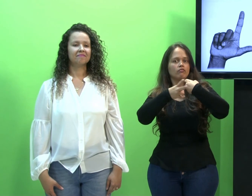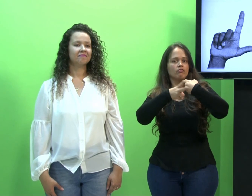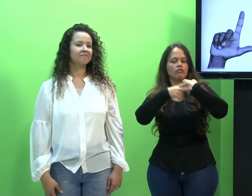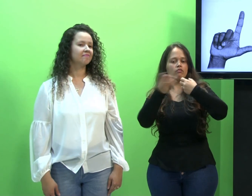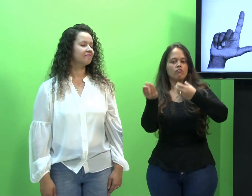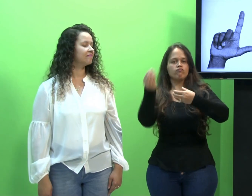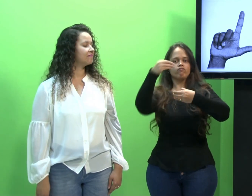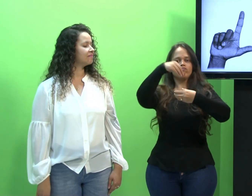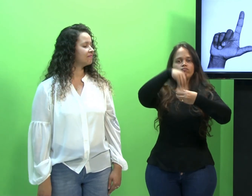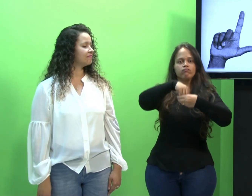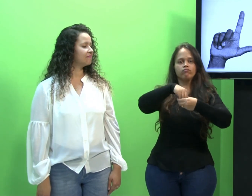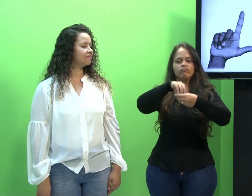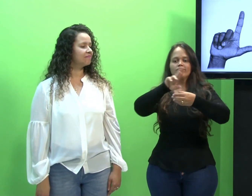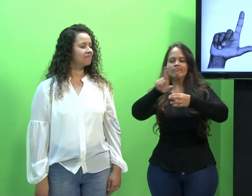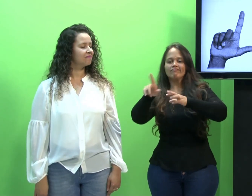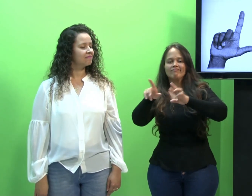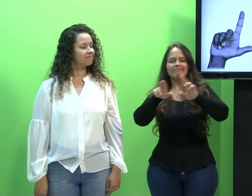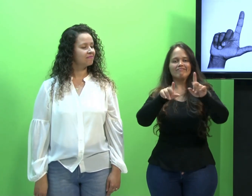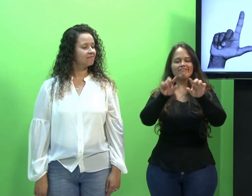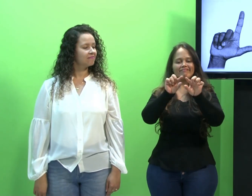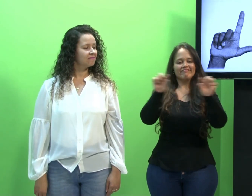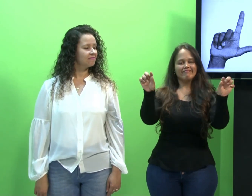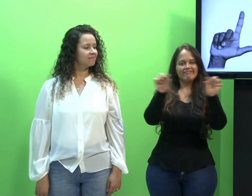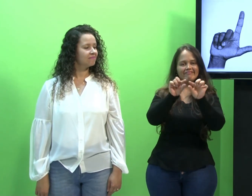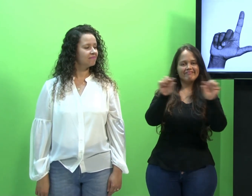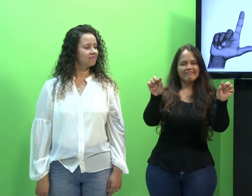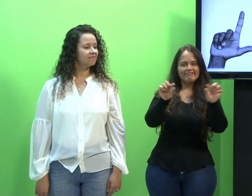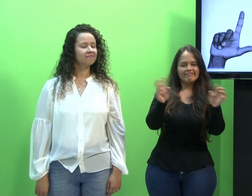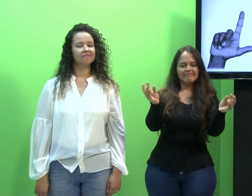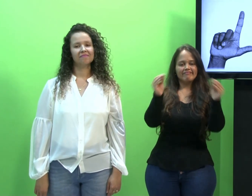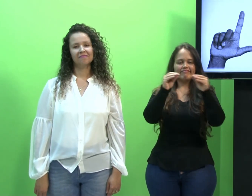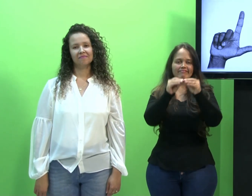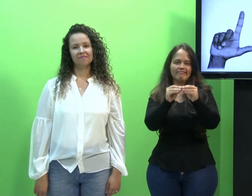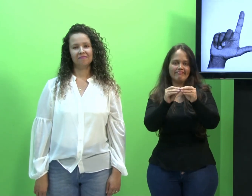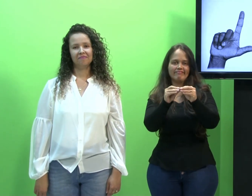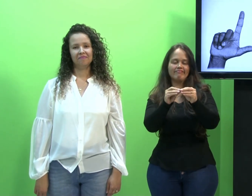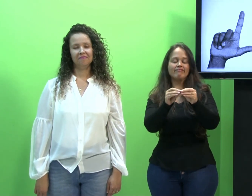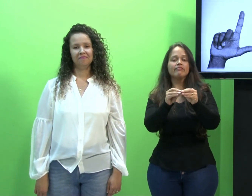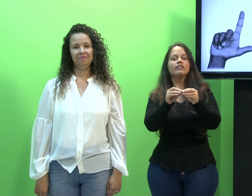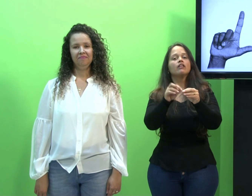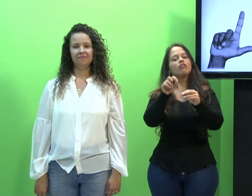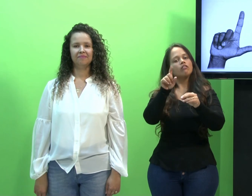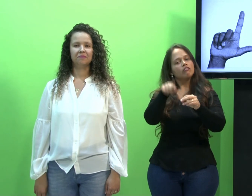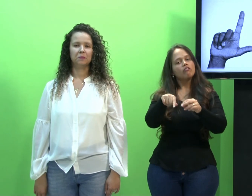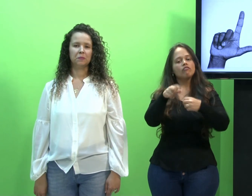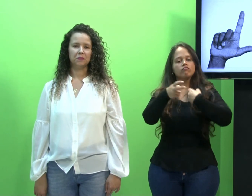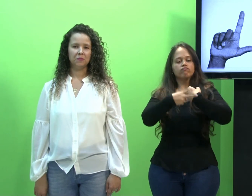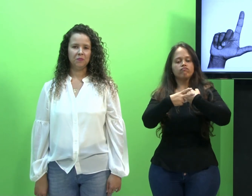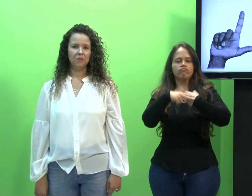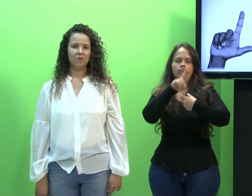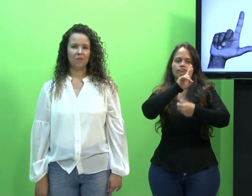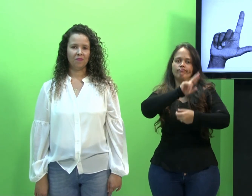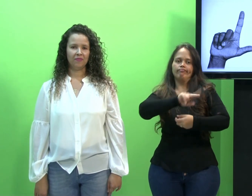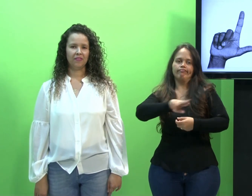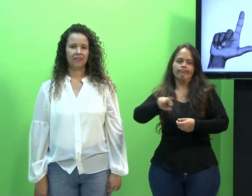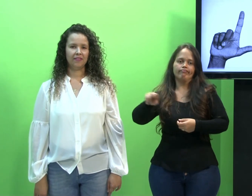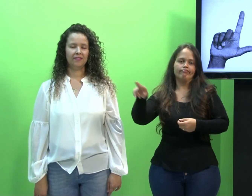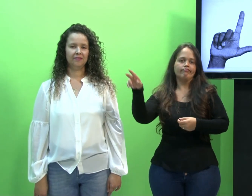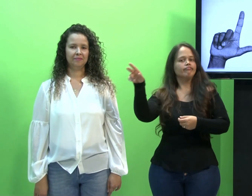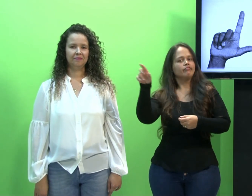verbos que incorporam o formato dos argumentos da sentença. Eles são muito diversificados e um